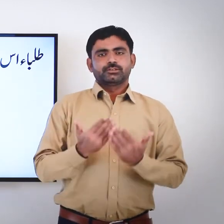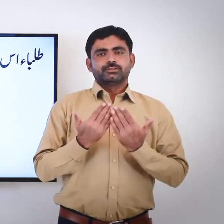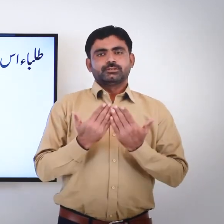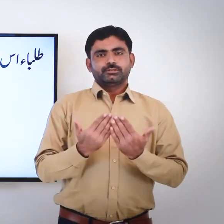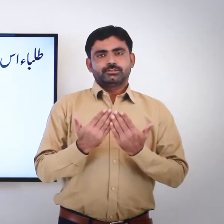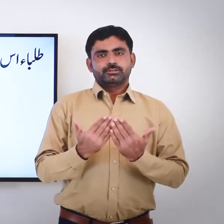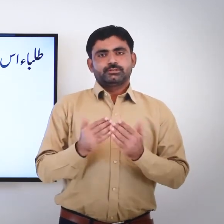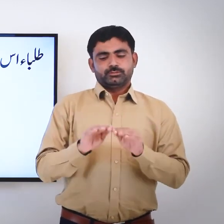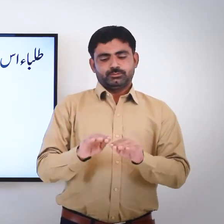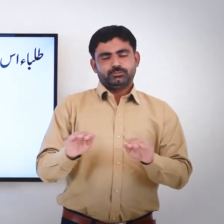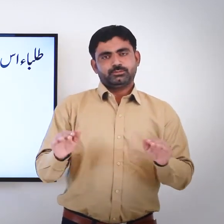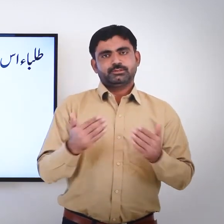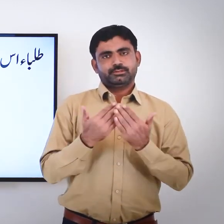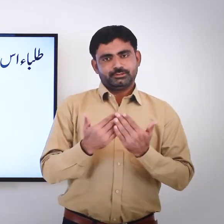بچے اس سبق سے سیکھیں گے